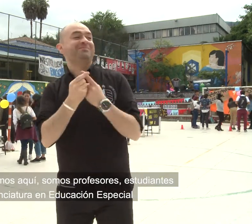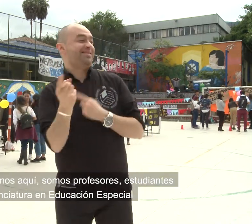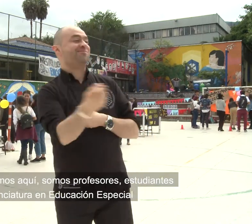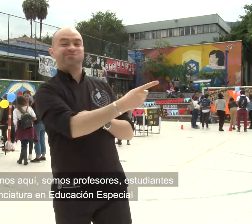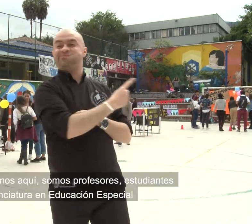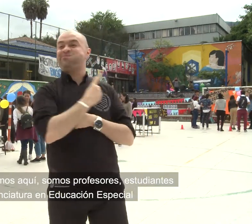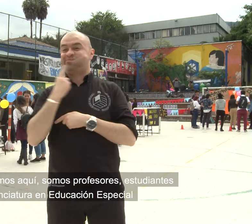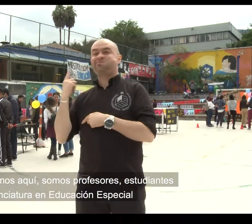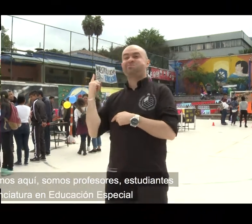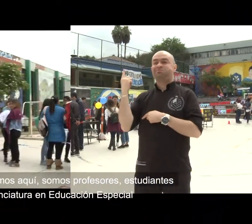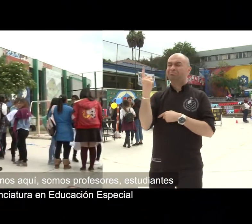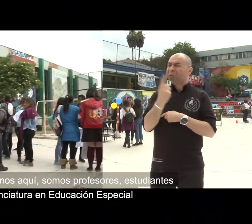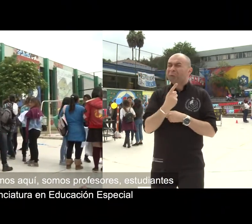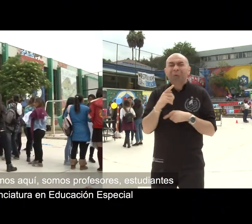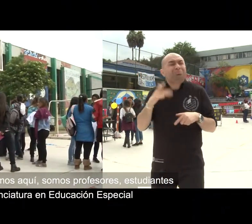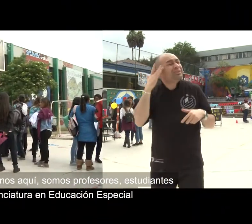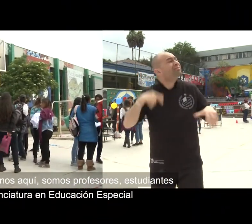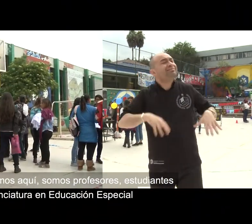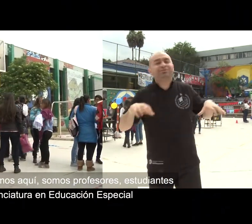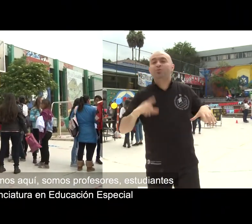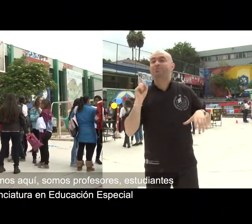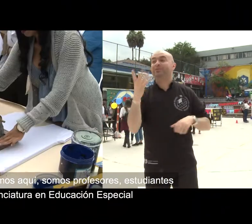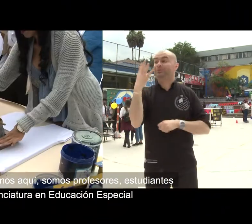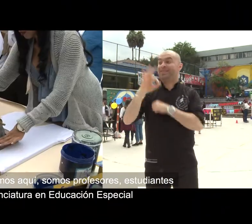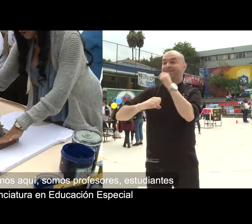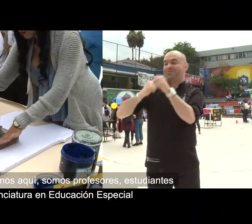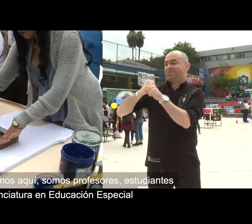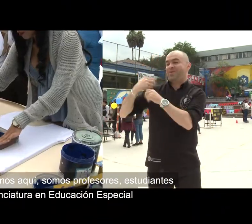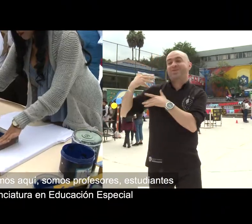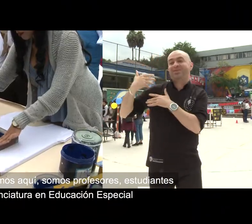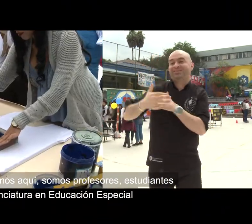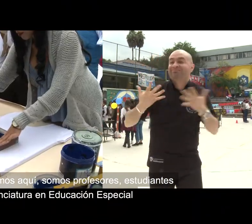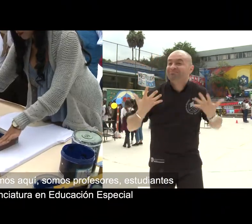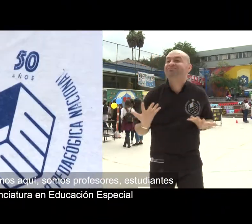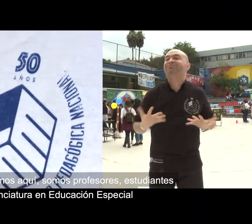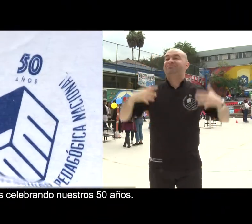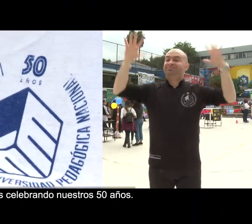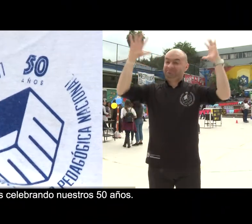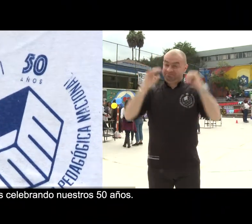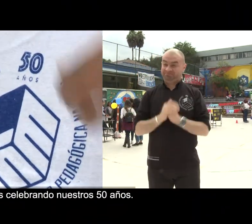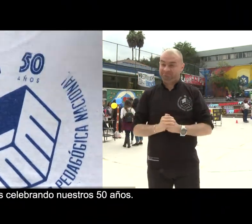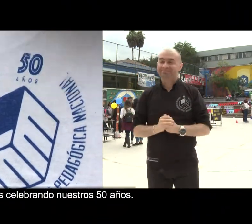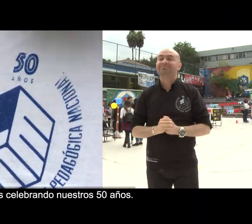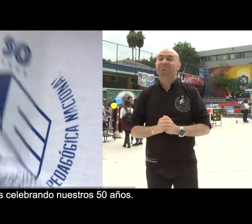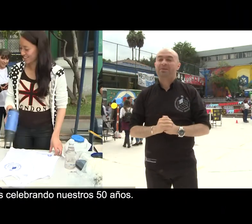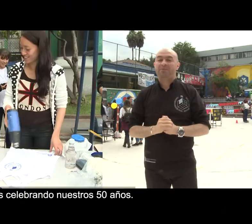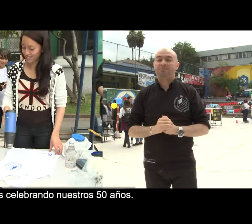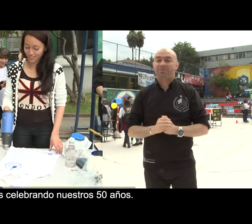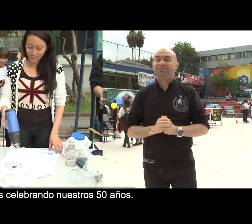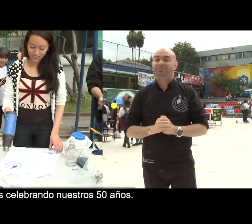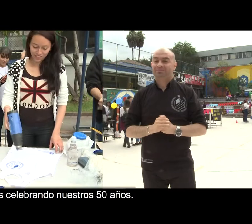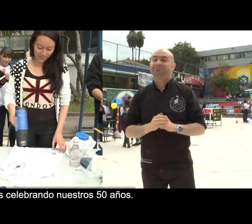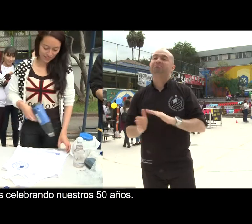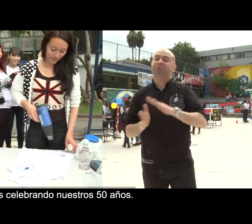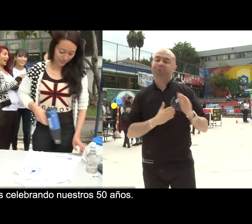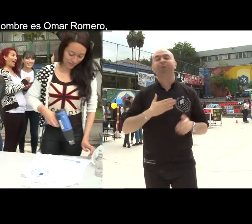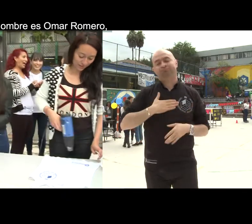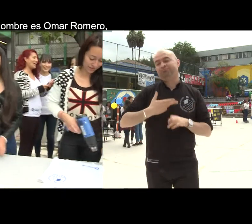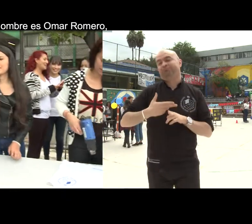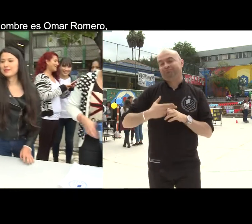estamos aquí somos profesores, estudiantes de la Licenciatura de Educación Especial y estamos celebrando nuestros 50 años. Mi